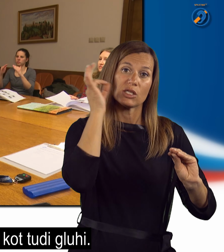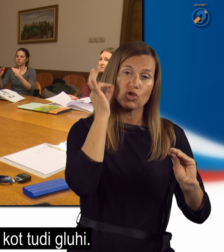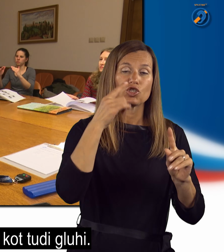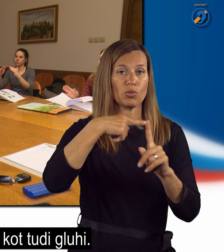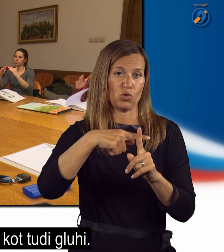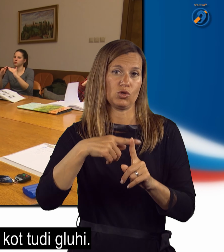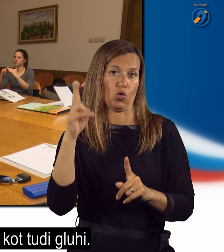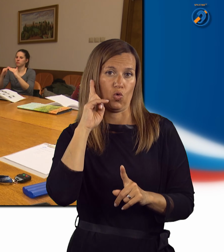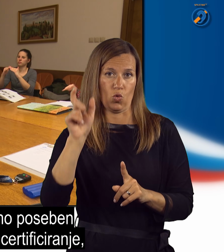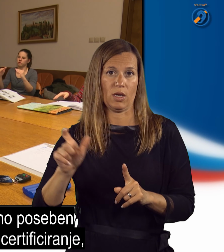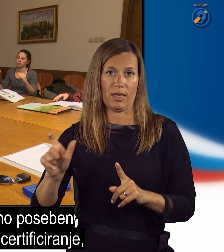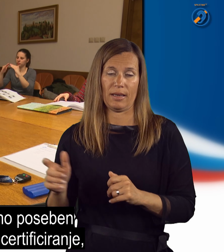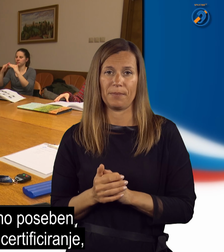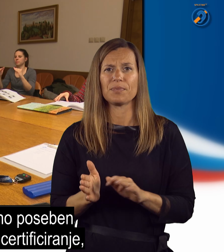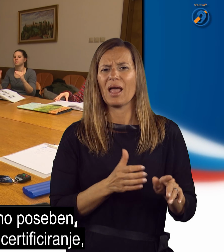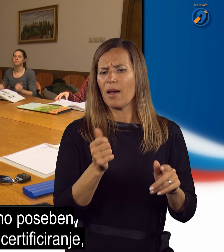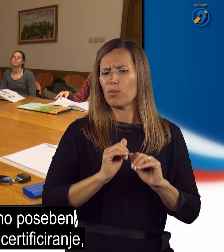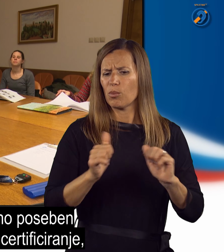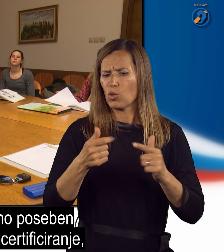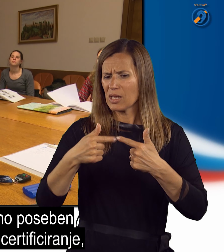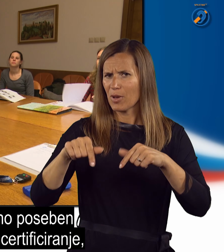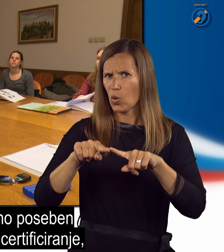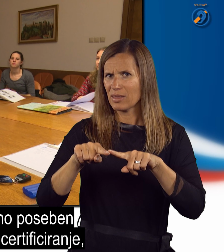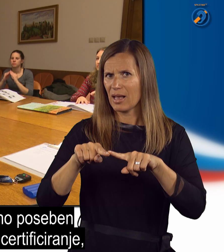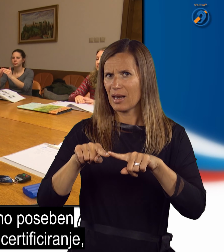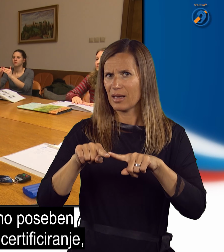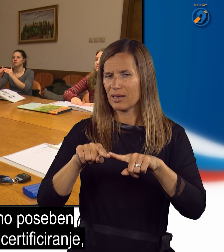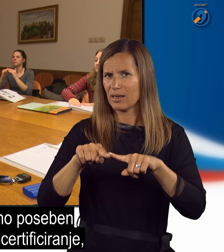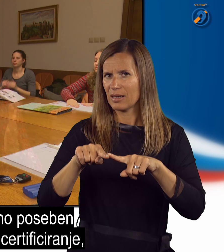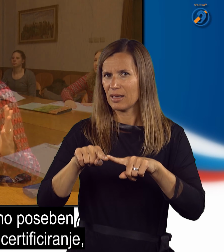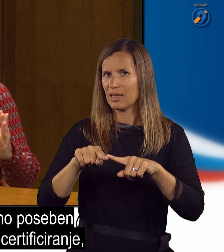kot tudi gluhi. Potem imamo poseben oddelek, ki je